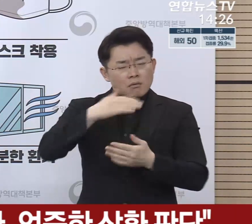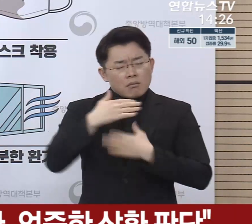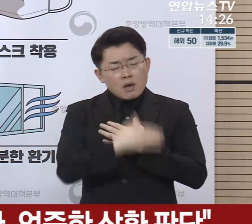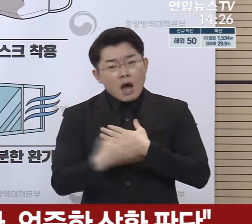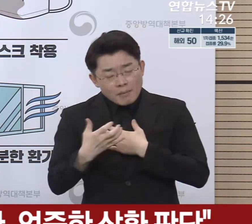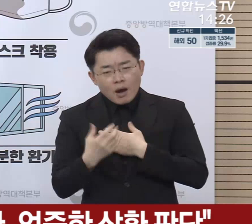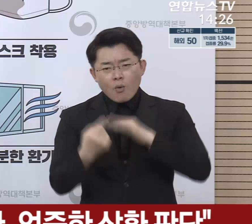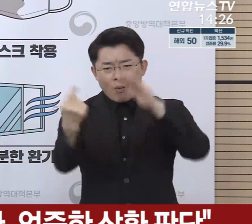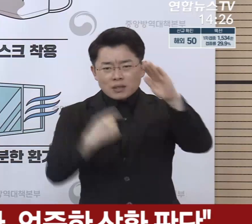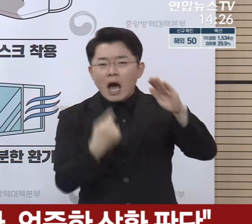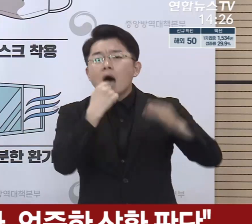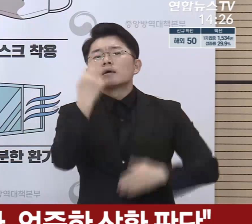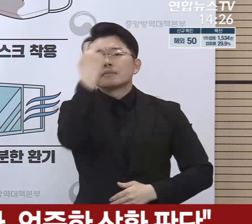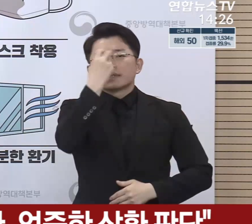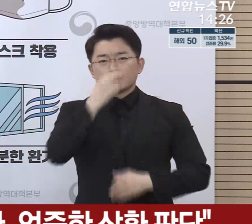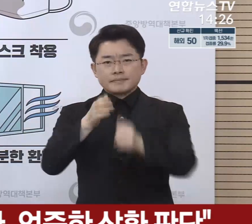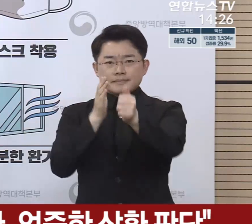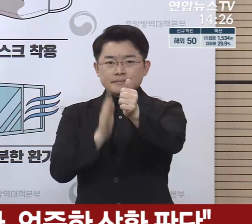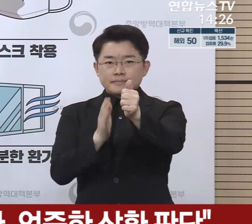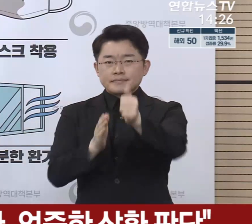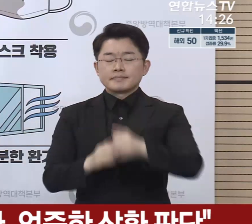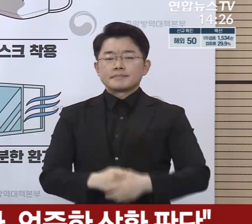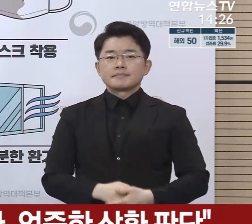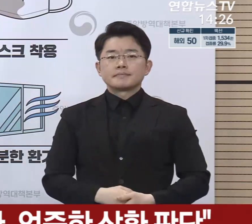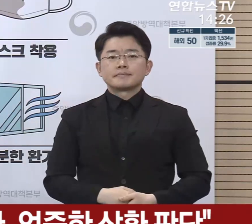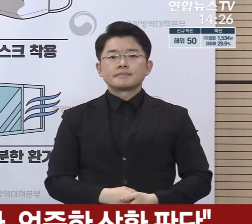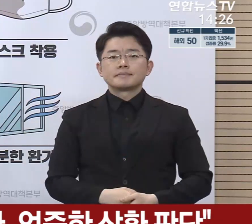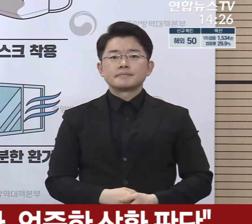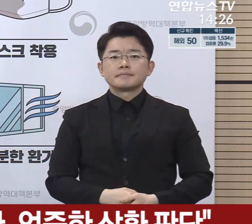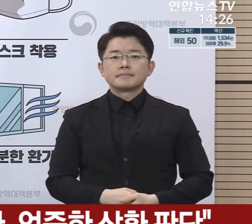신속하게 검사를 받아주실 것을 거듭 당부드립니다.